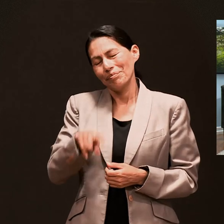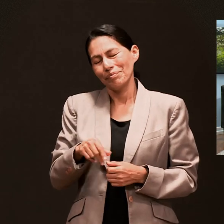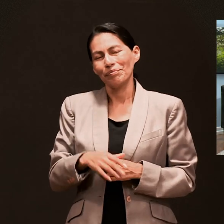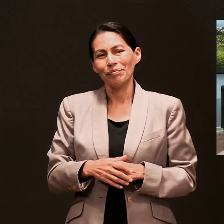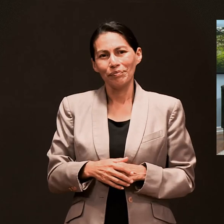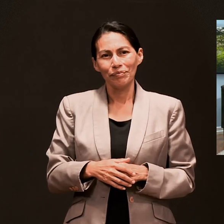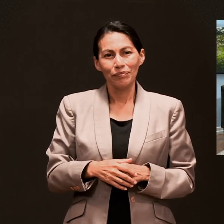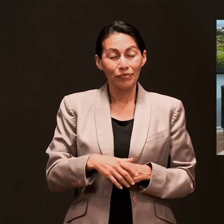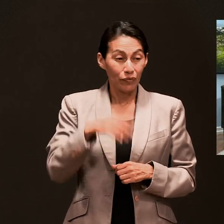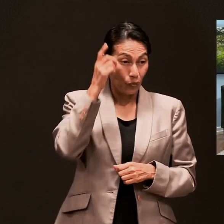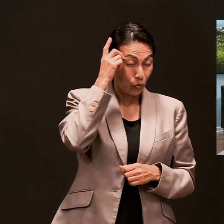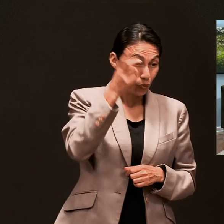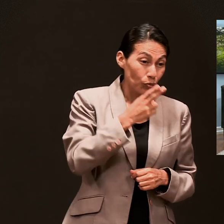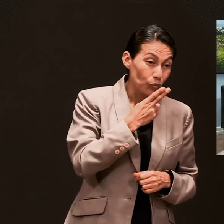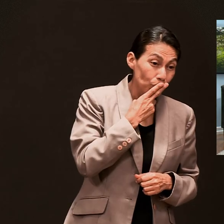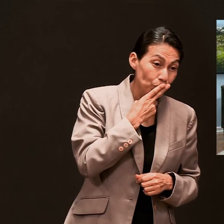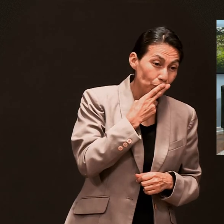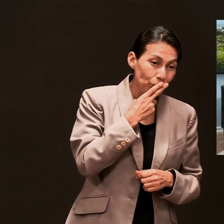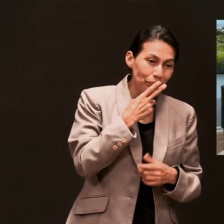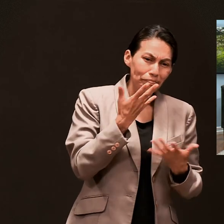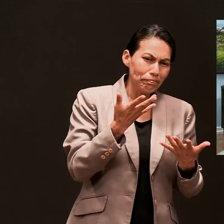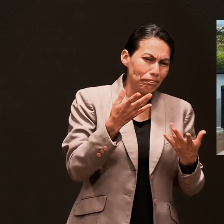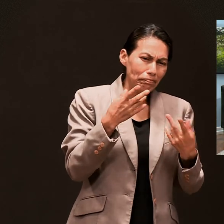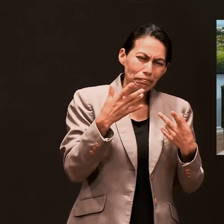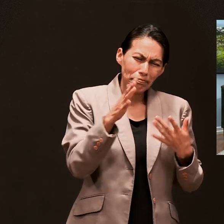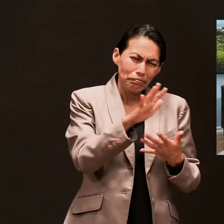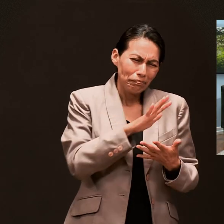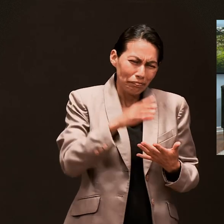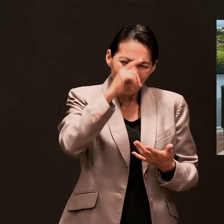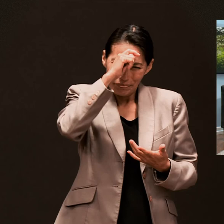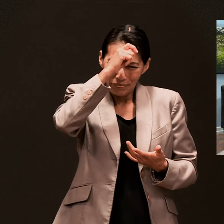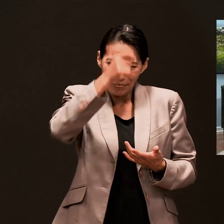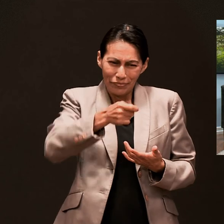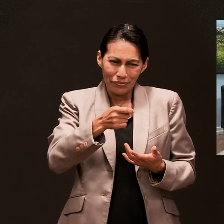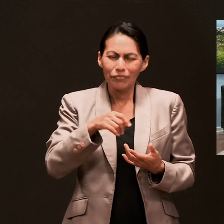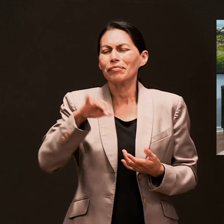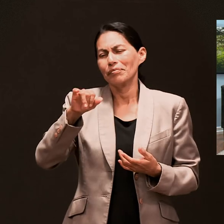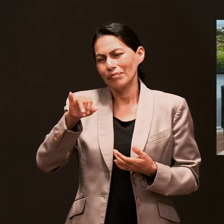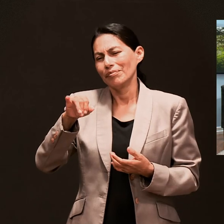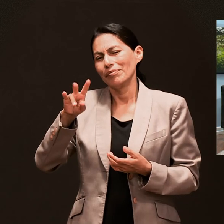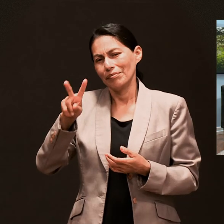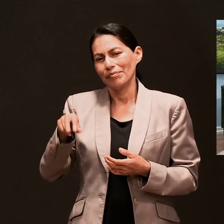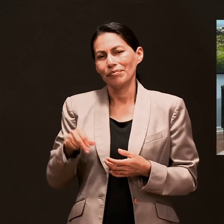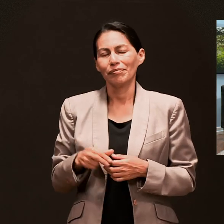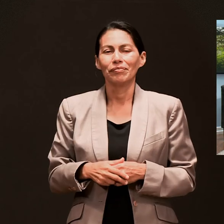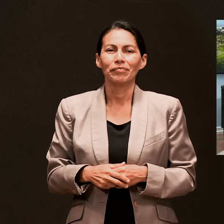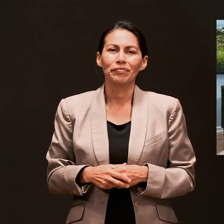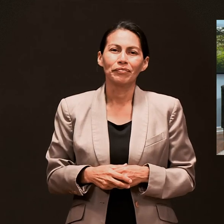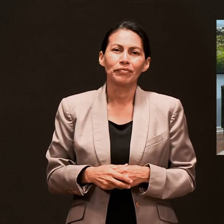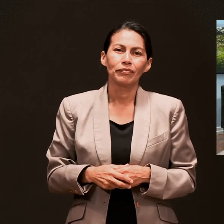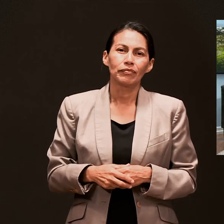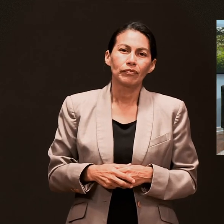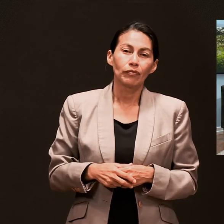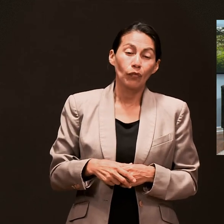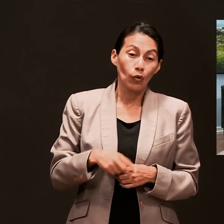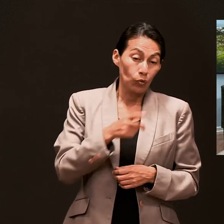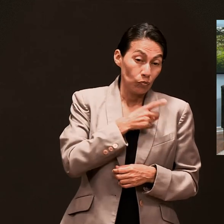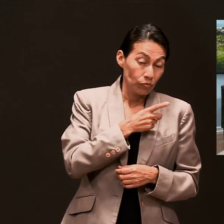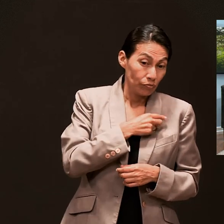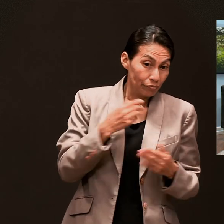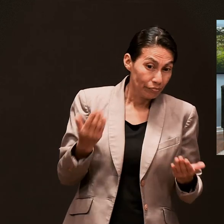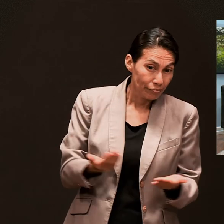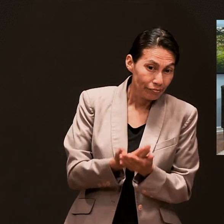Sí exactamente muchos canales de bendición como lo hicimos en este en este canal no porque